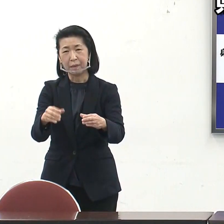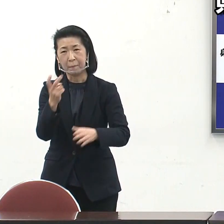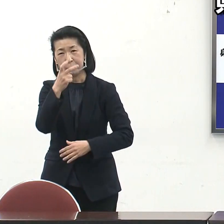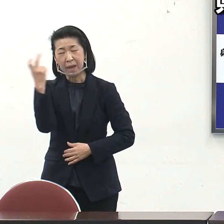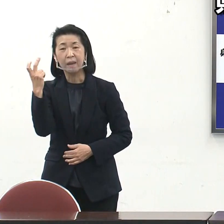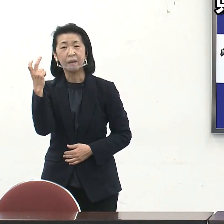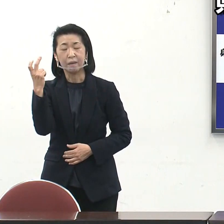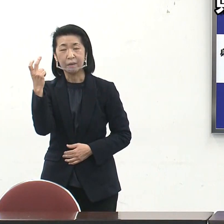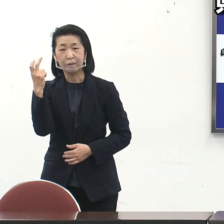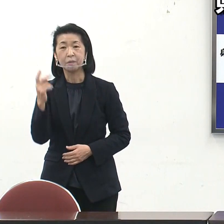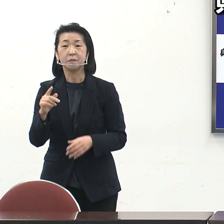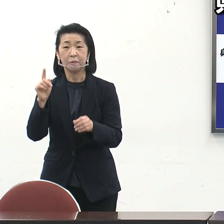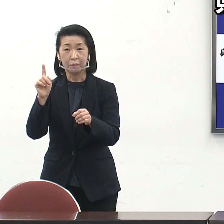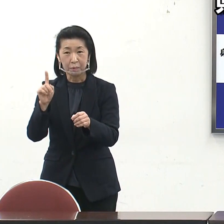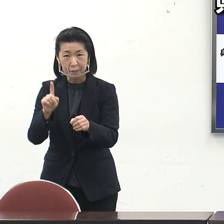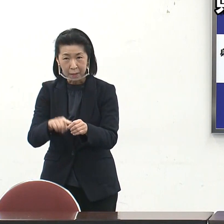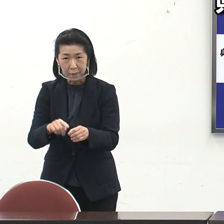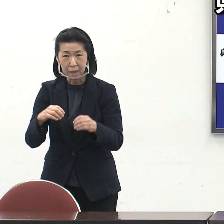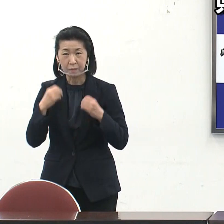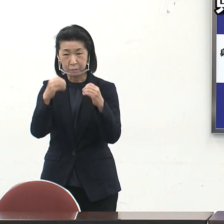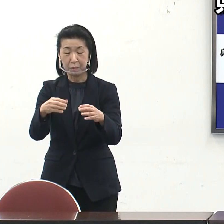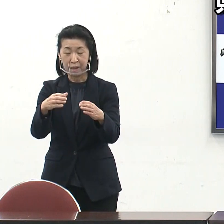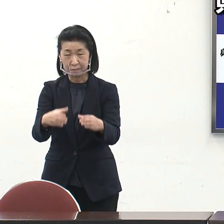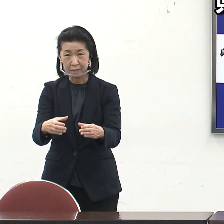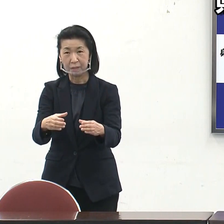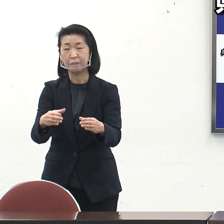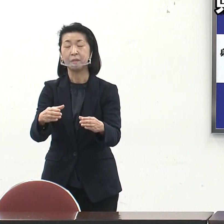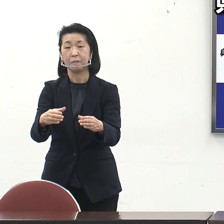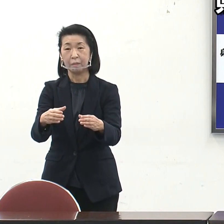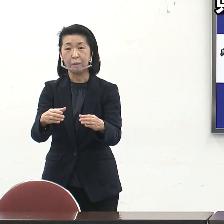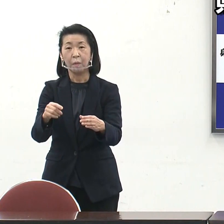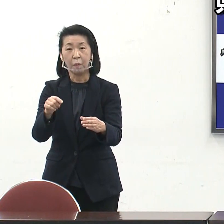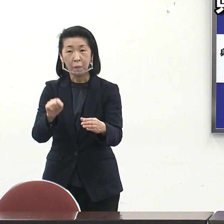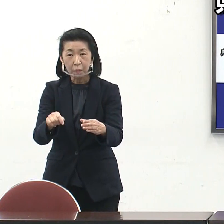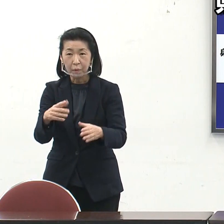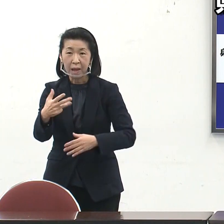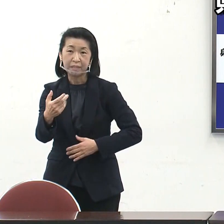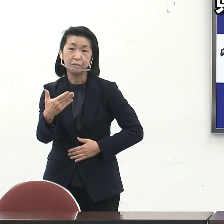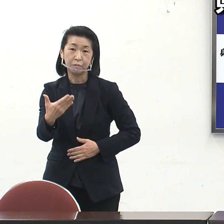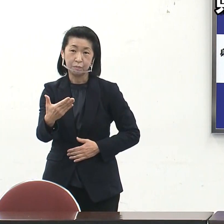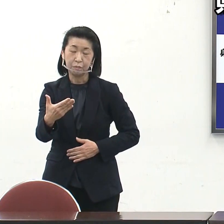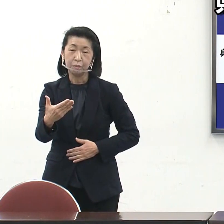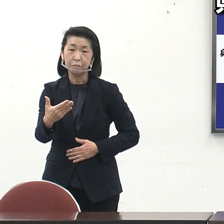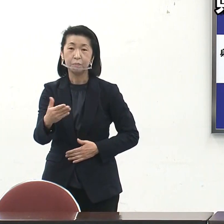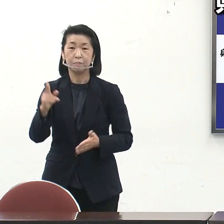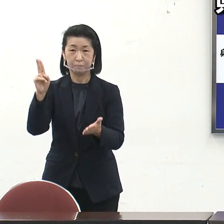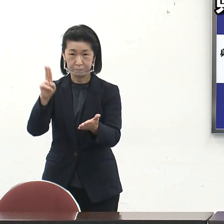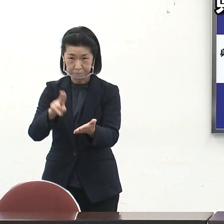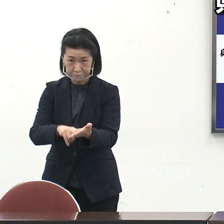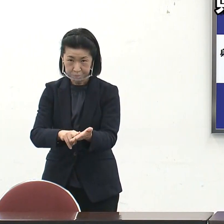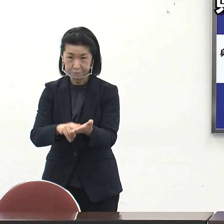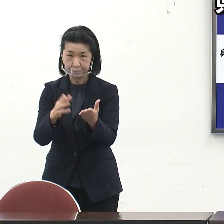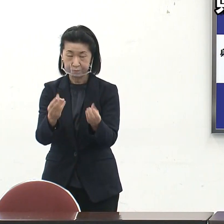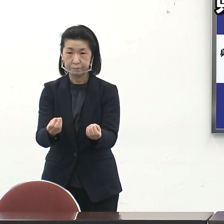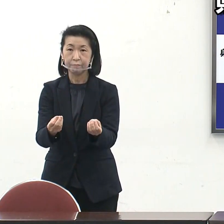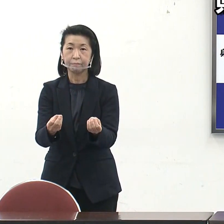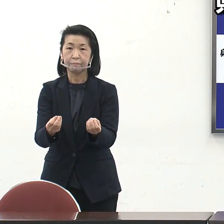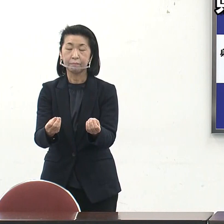新たにクラスターが発生したと判断し、当該感染をクラスター89関連として整理することといたし